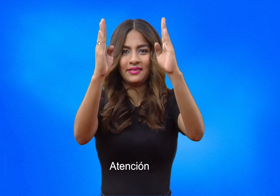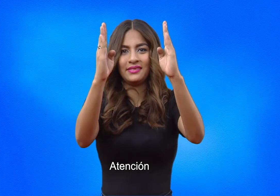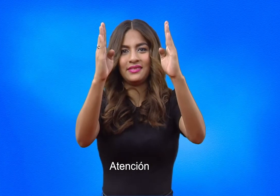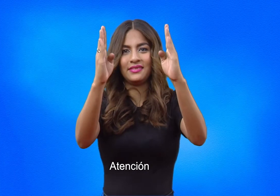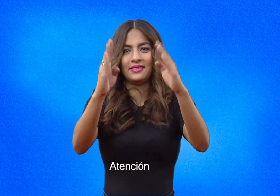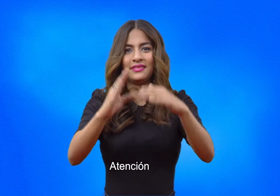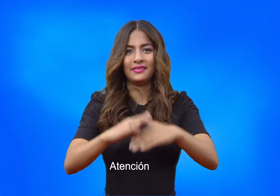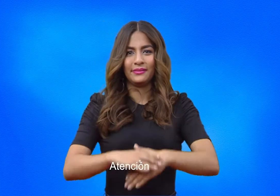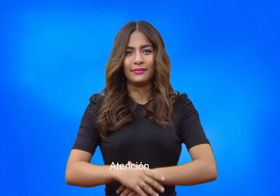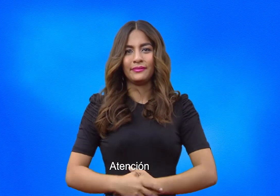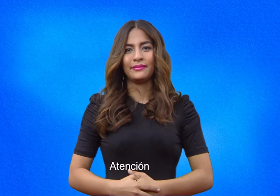Atención.